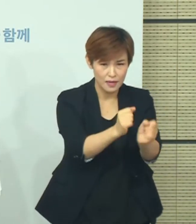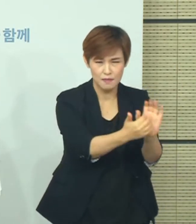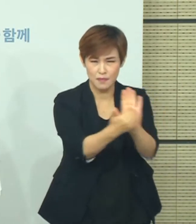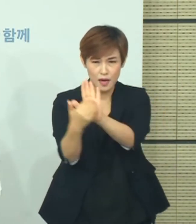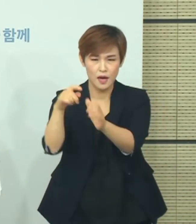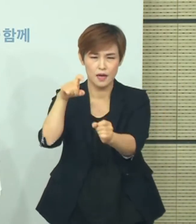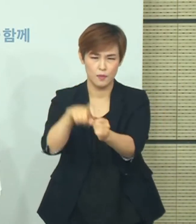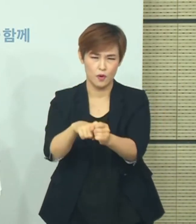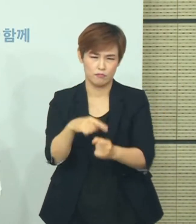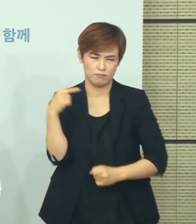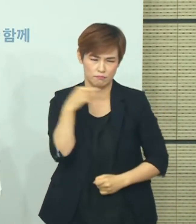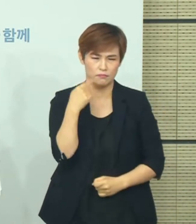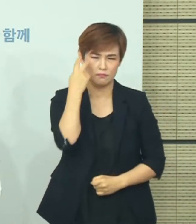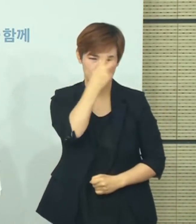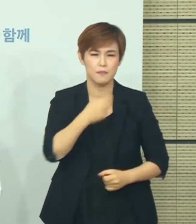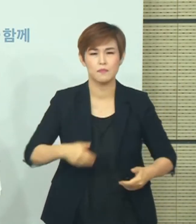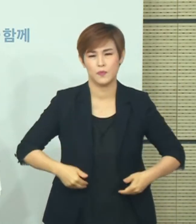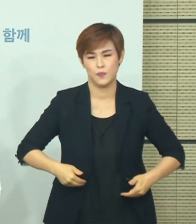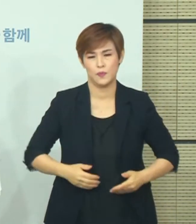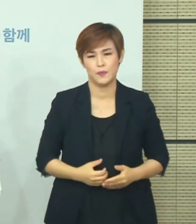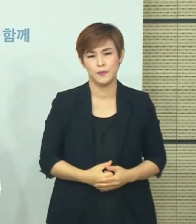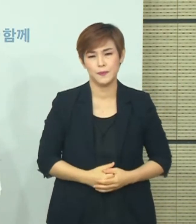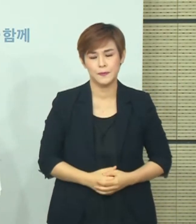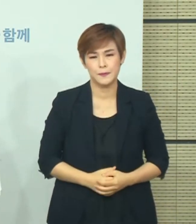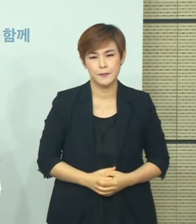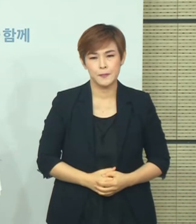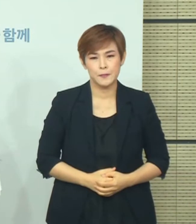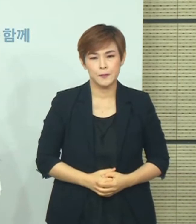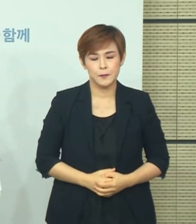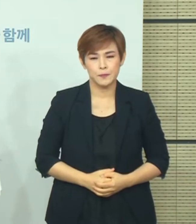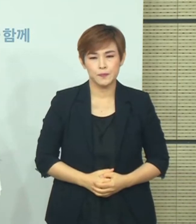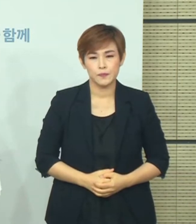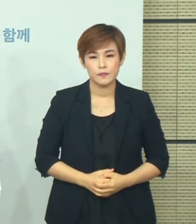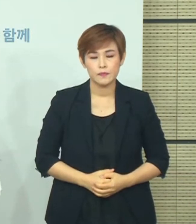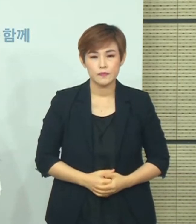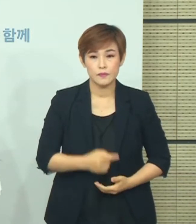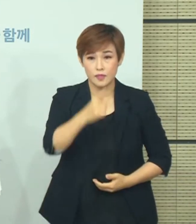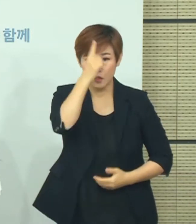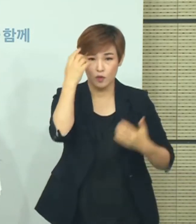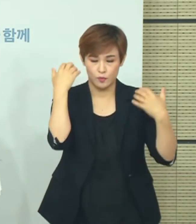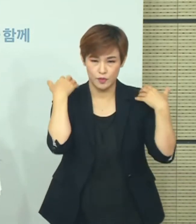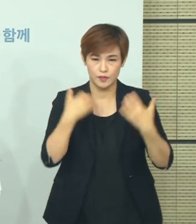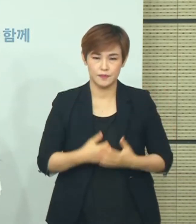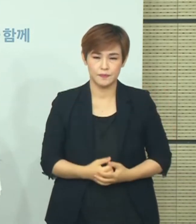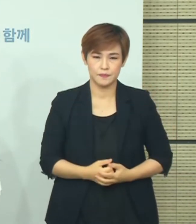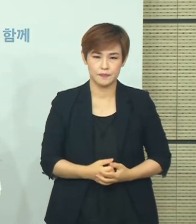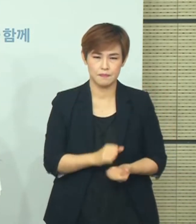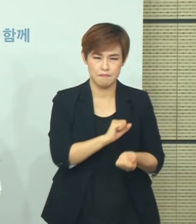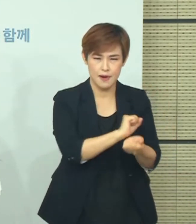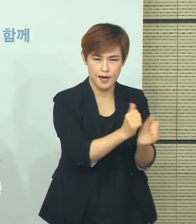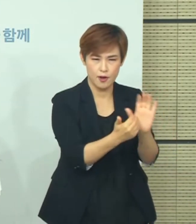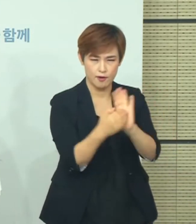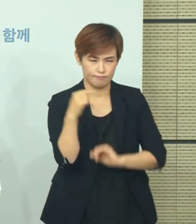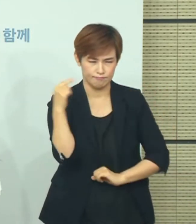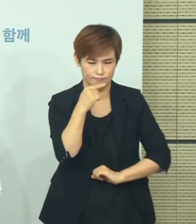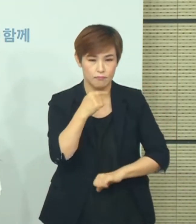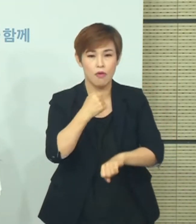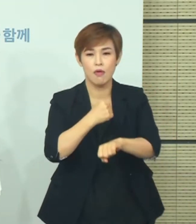더욱 철저한 관리가 요구되는 시점입니다. 정부는 방역망의 통제력을 지속